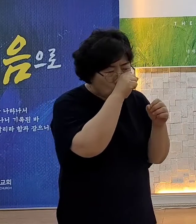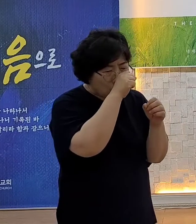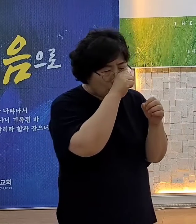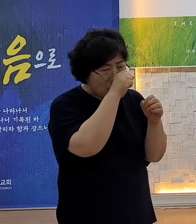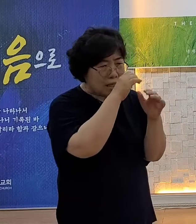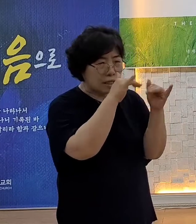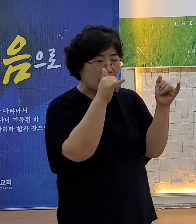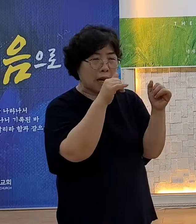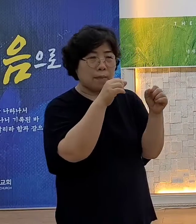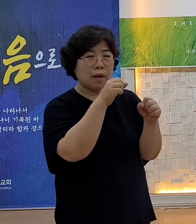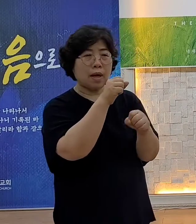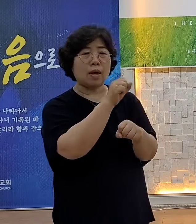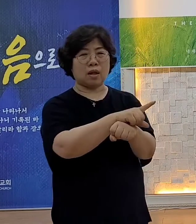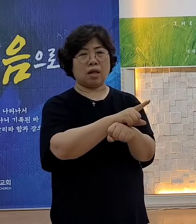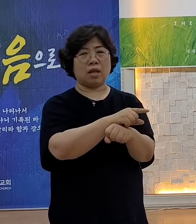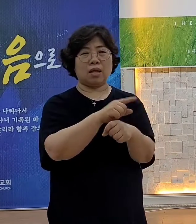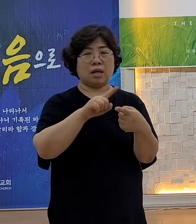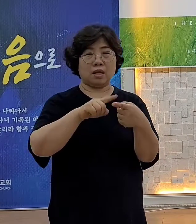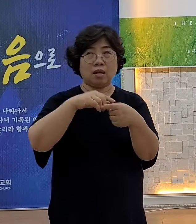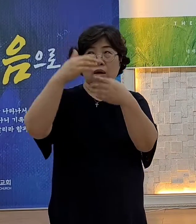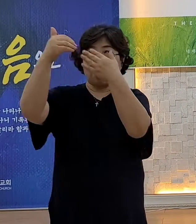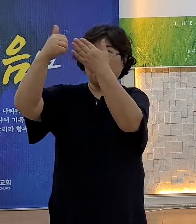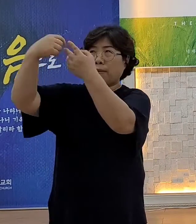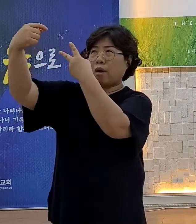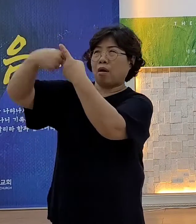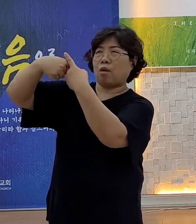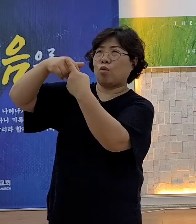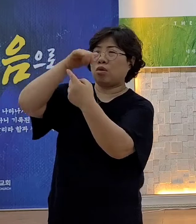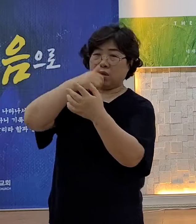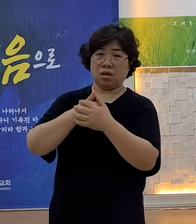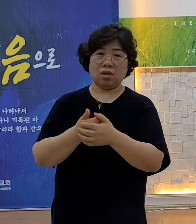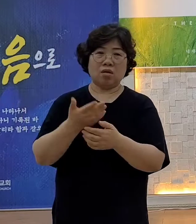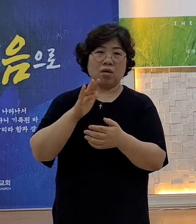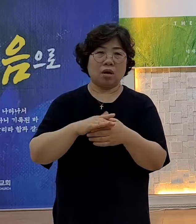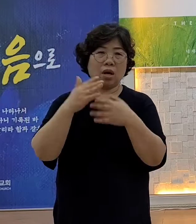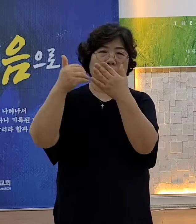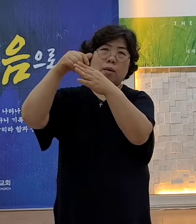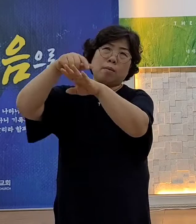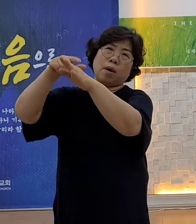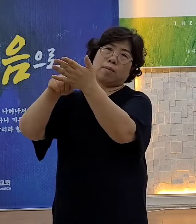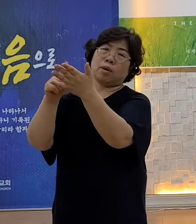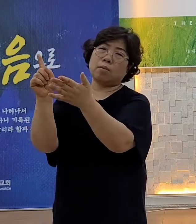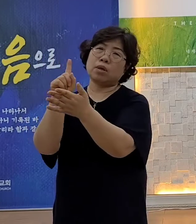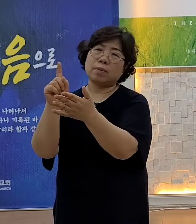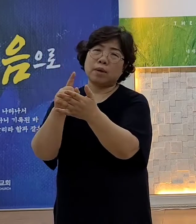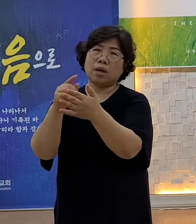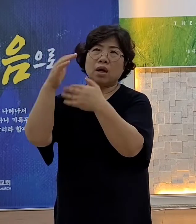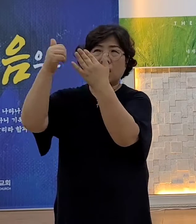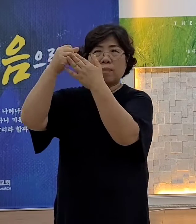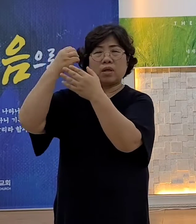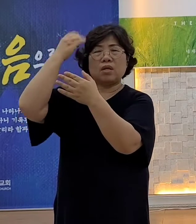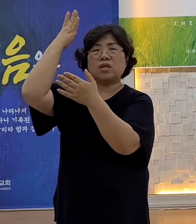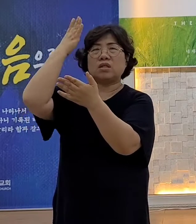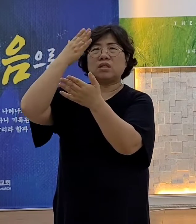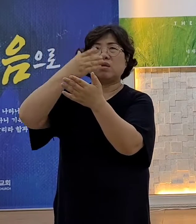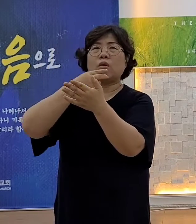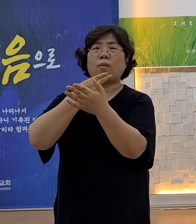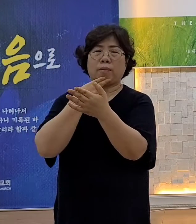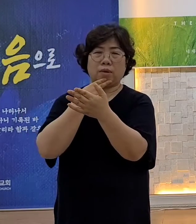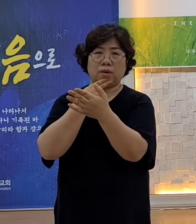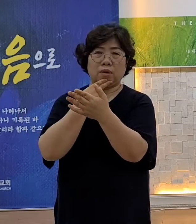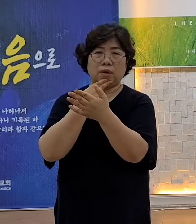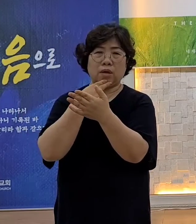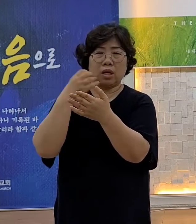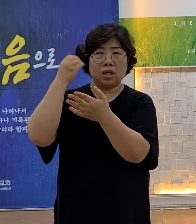만들어 놓으십니다. 하나님은 절대로 잊지 않기를 원하시는 분이다. 이게 사실 이 맥추절과